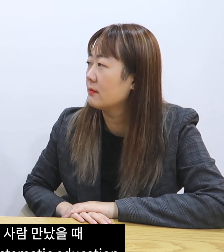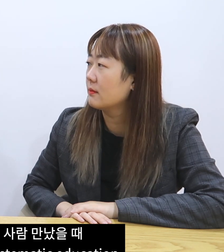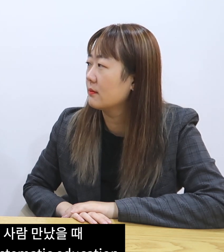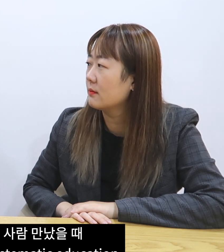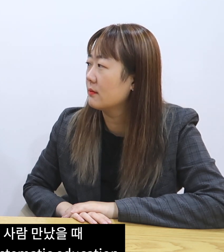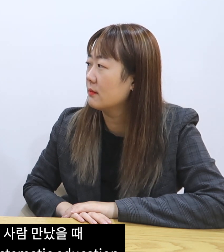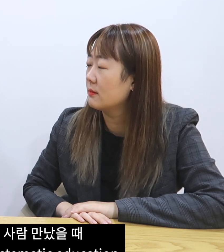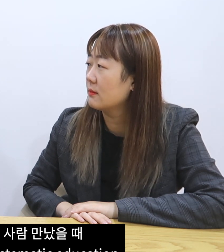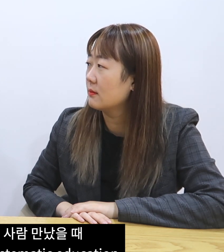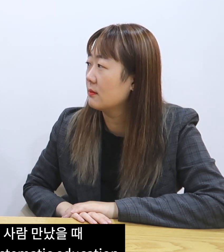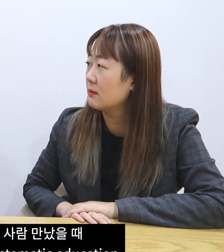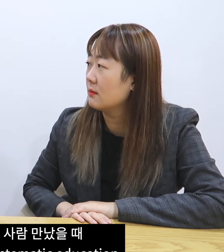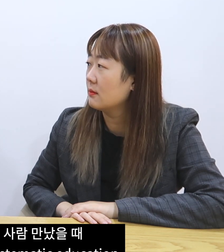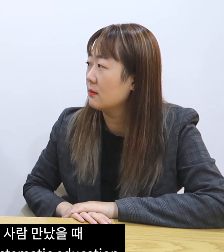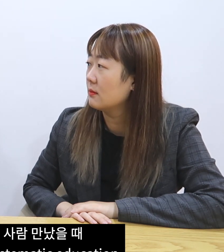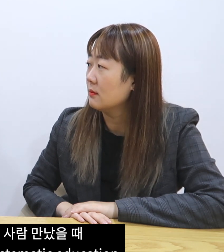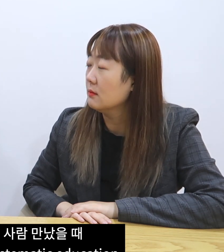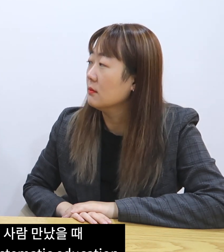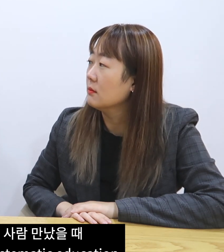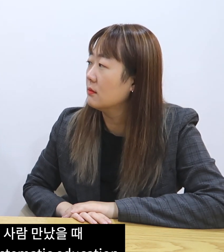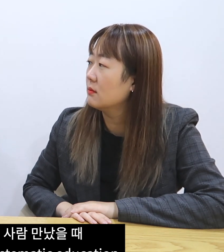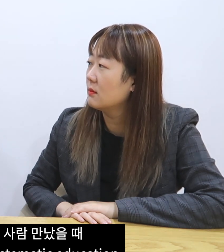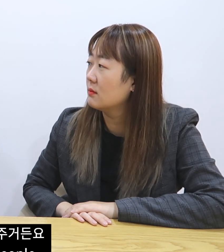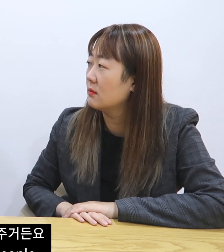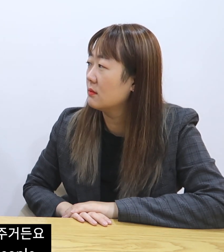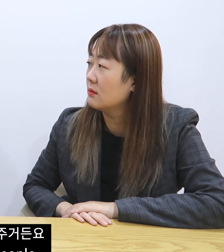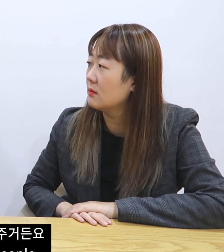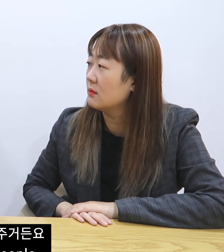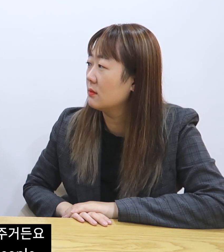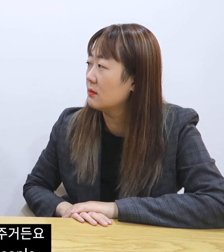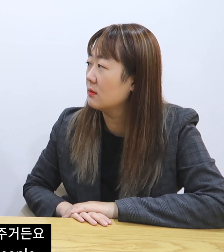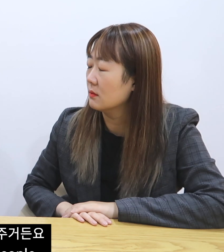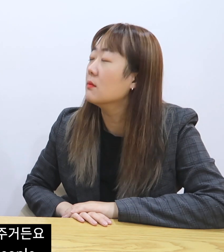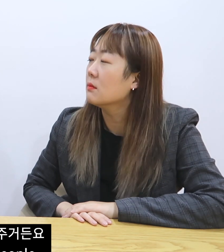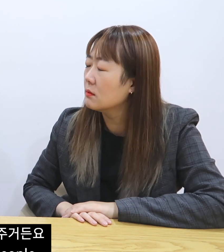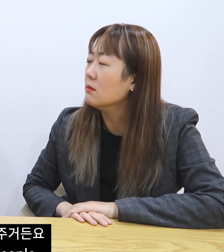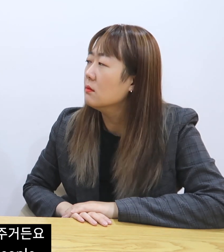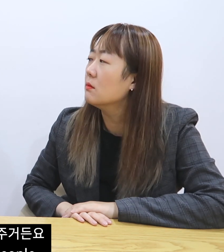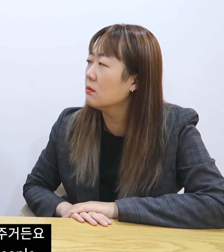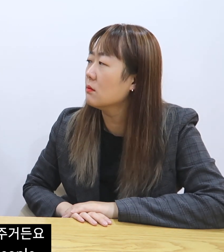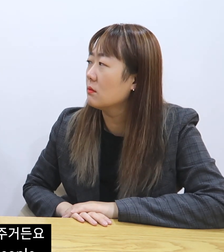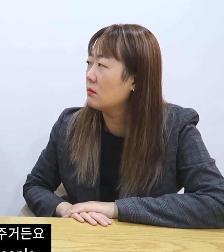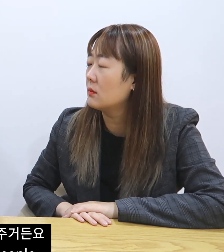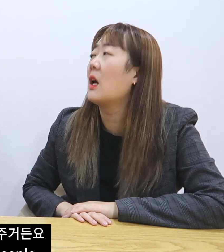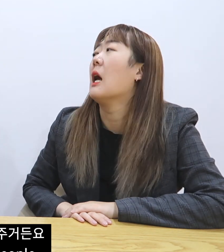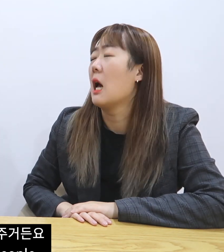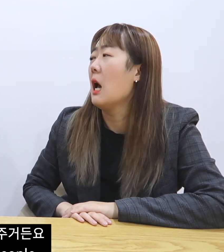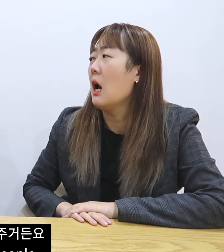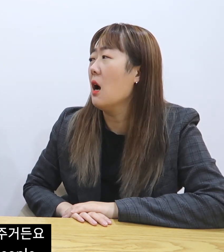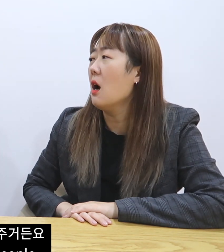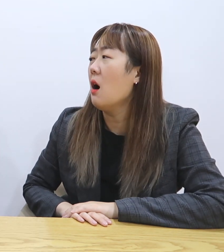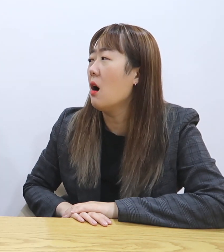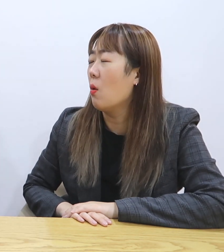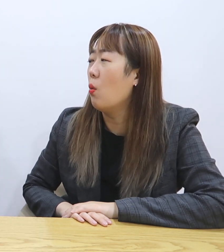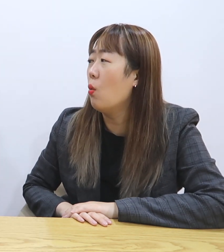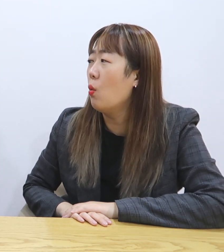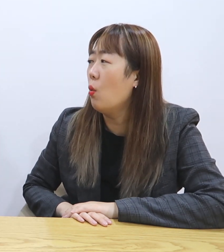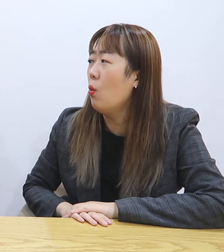어떻게 사람 만났을 때 티켓도 보이게 해주거든요.